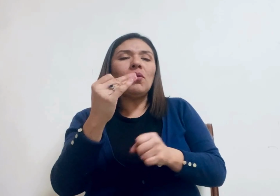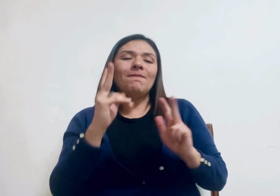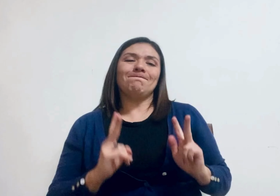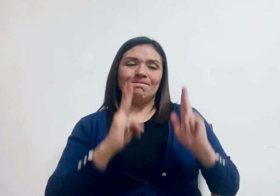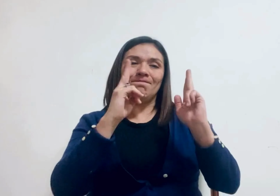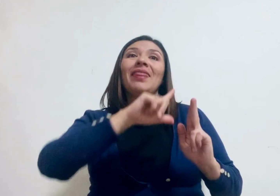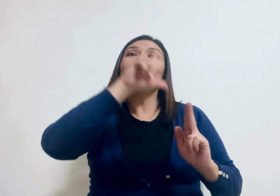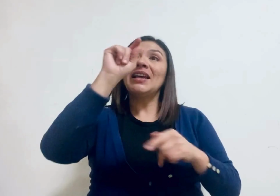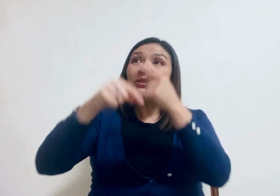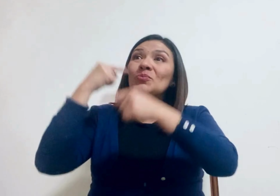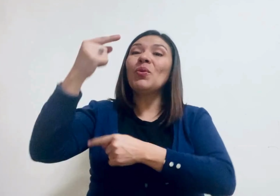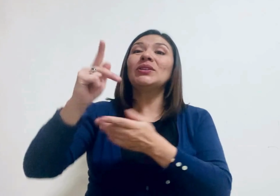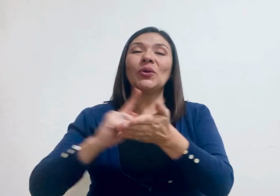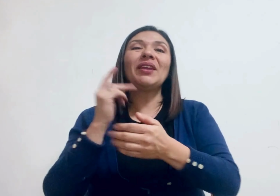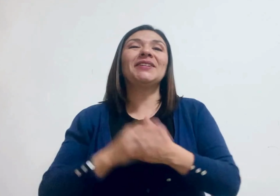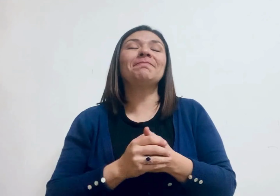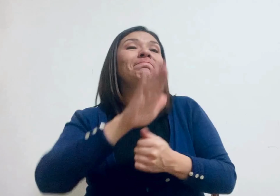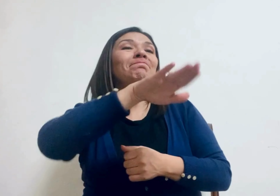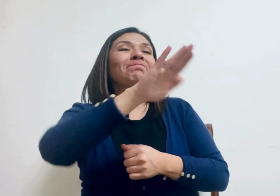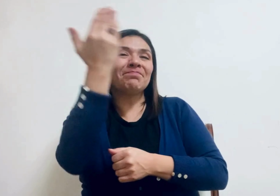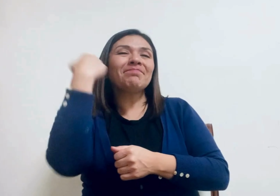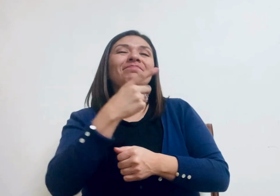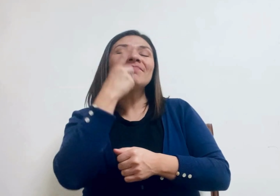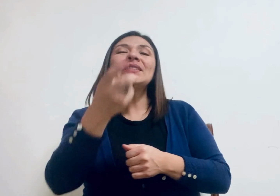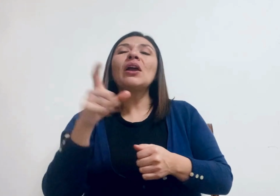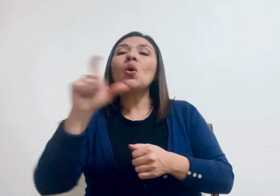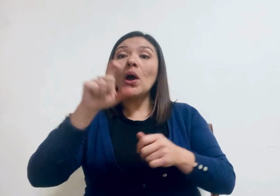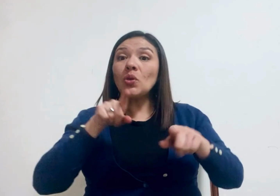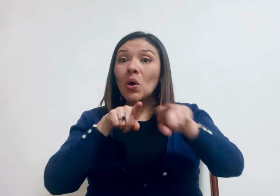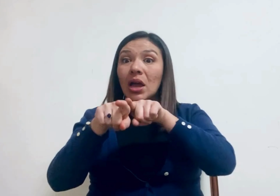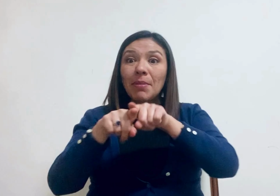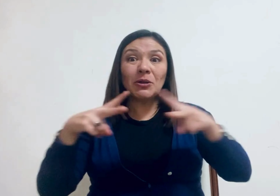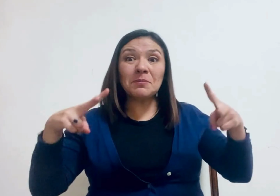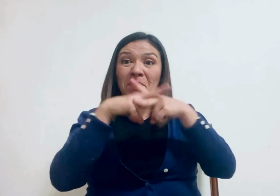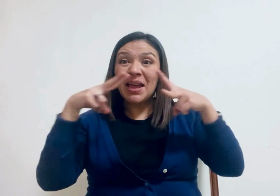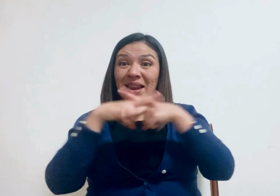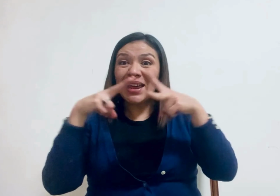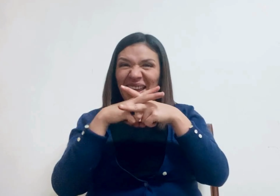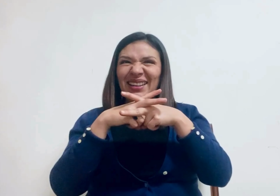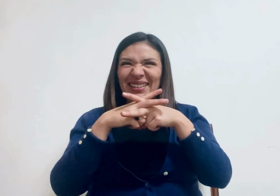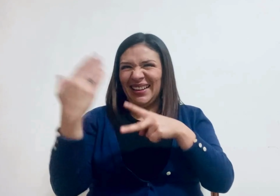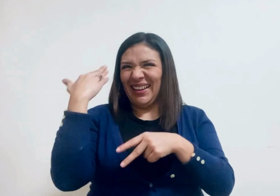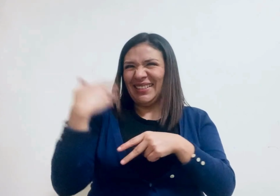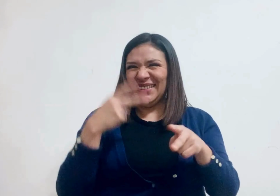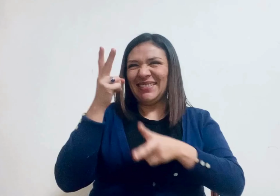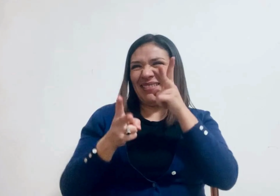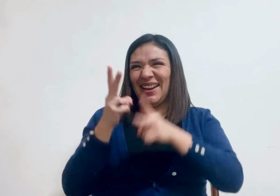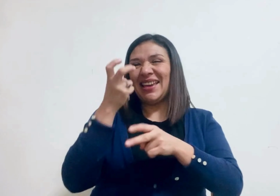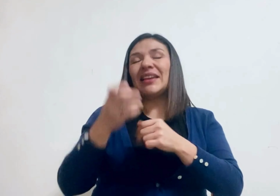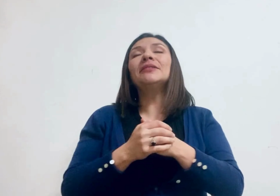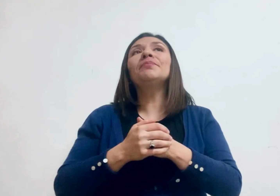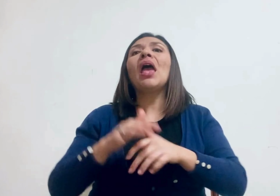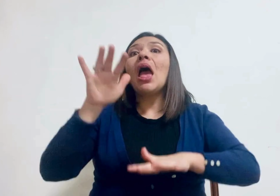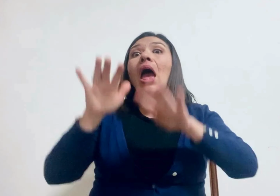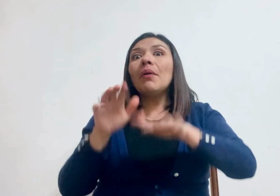esto va a volver a pasar. Quisiera retomar, Moni, que platicábamos en las peleas entre hermanos, ya en el capítulo que tenemos de peleas entre hermanos, que a veces